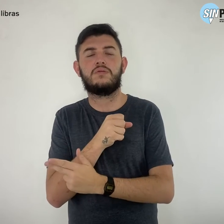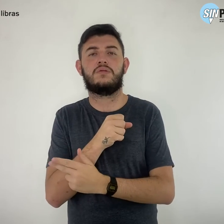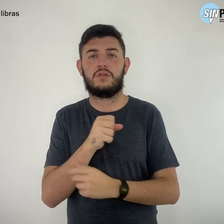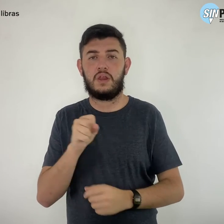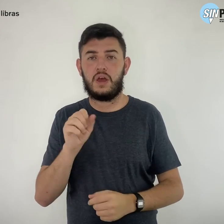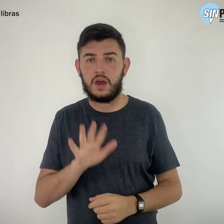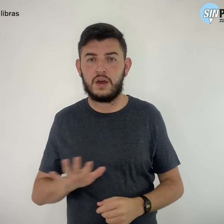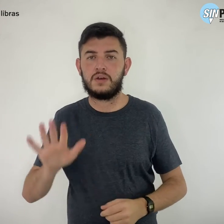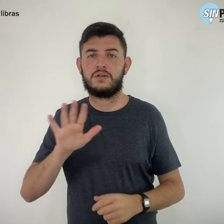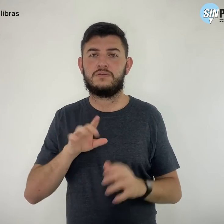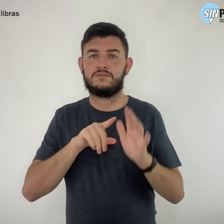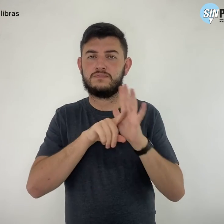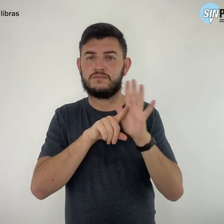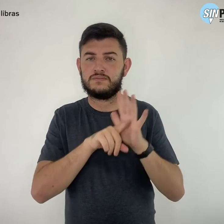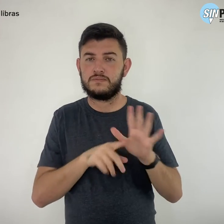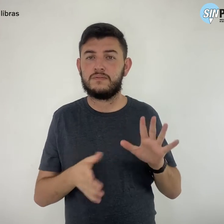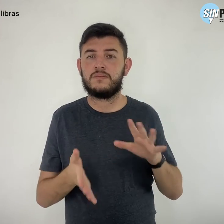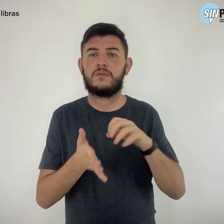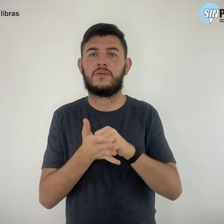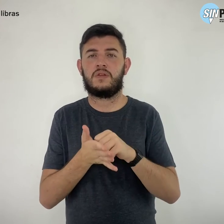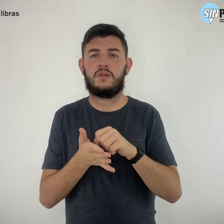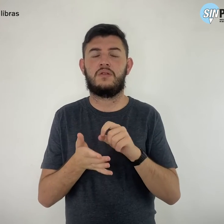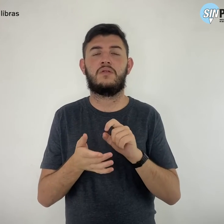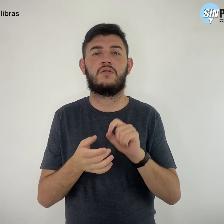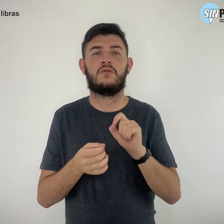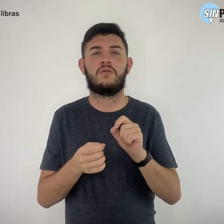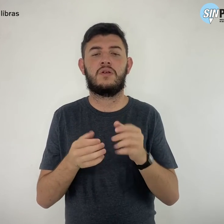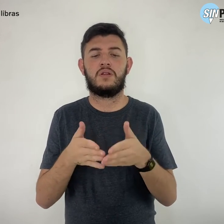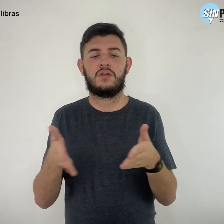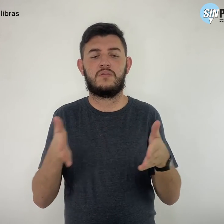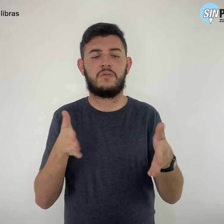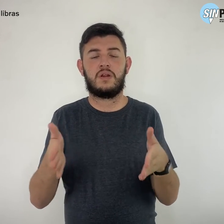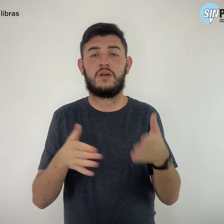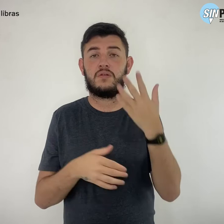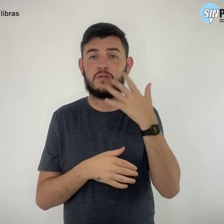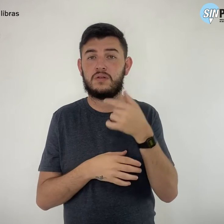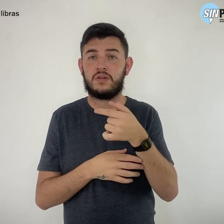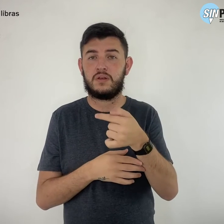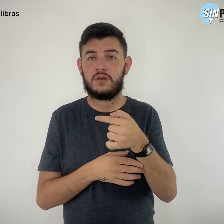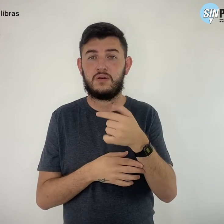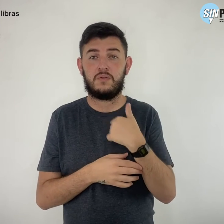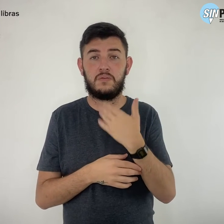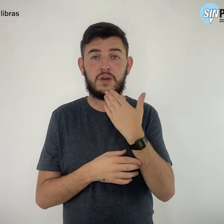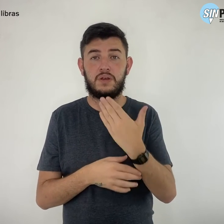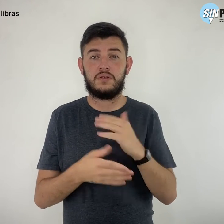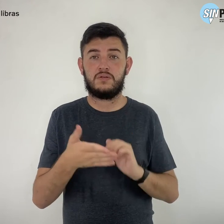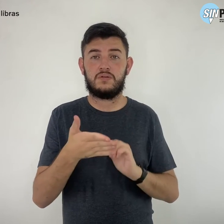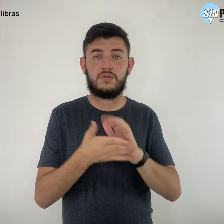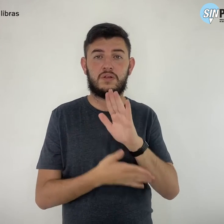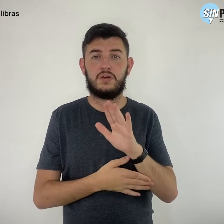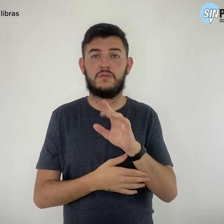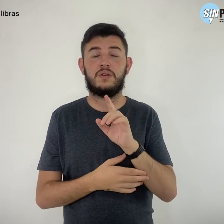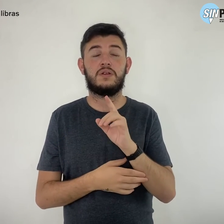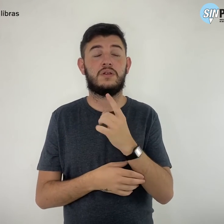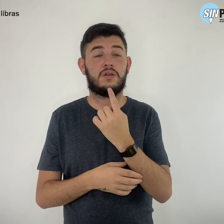do setor, registrou nos últimos 7 dias o pedido de demissão de